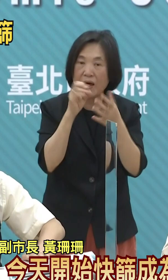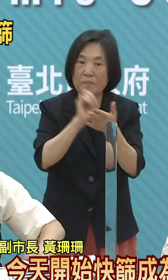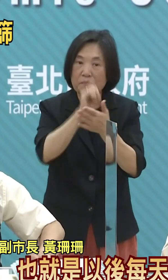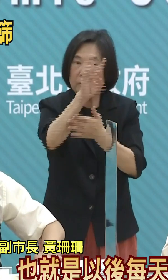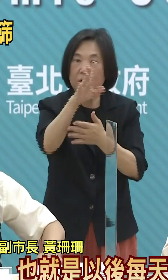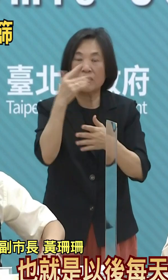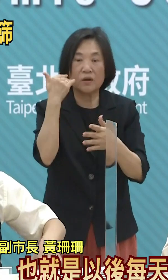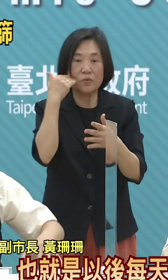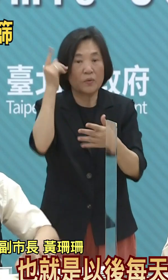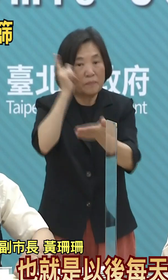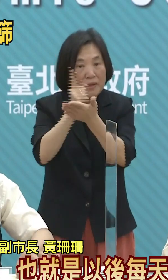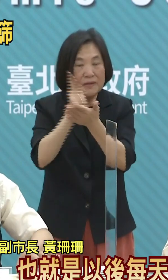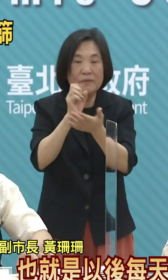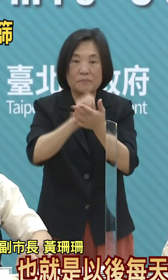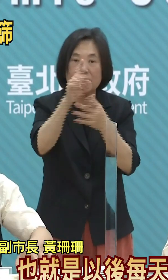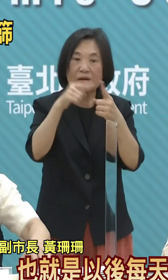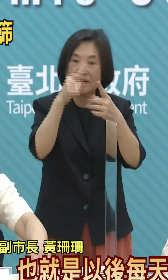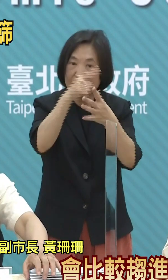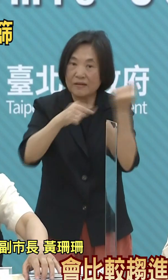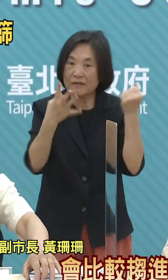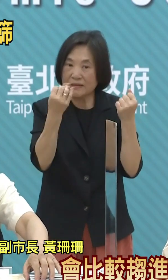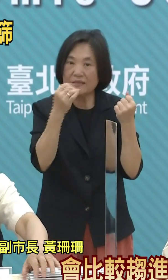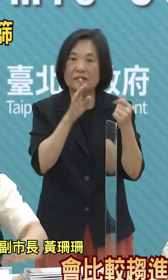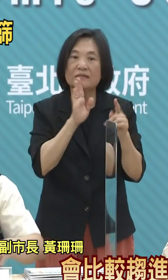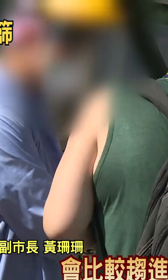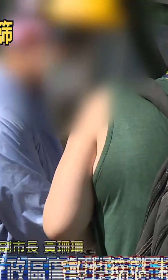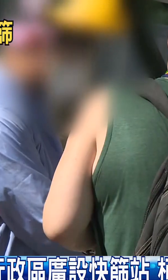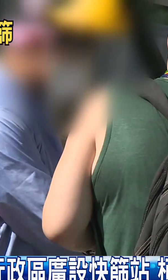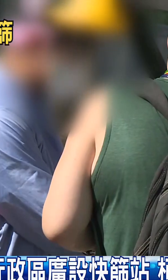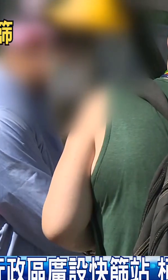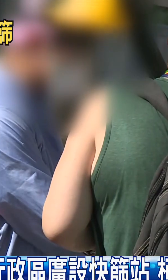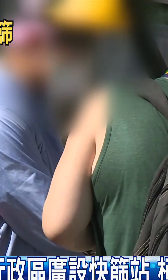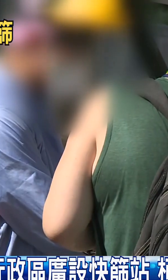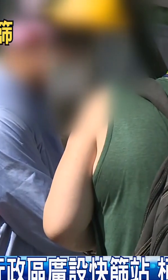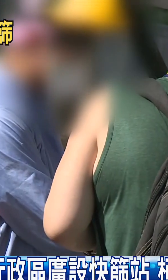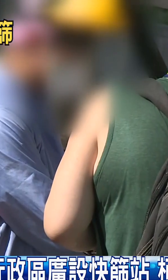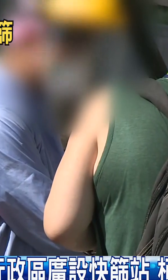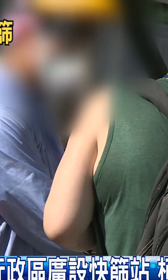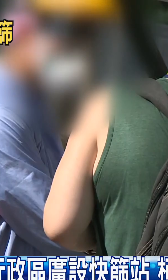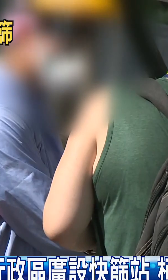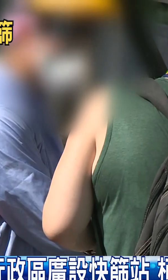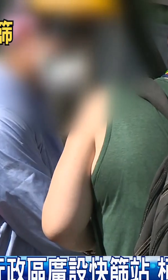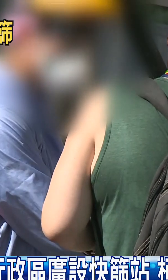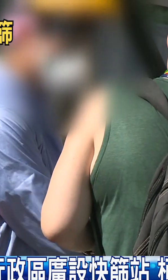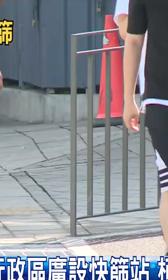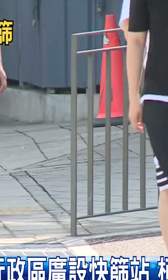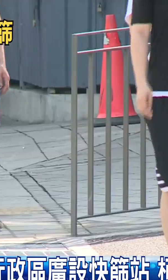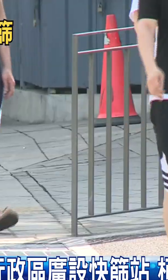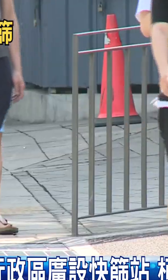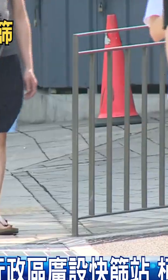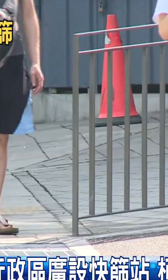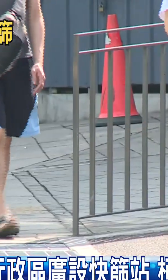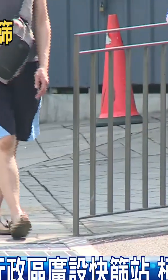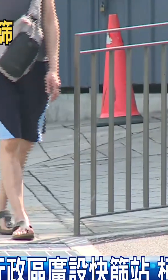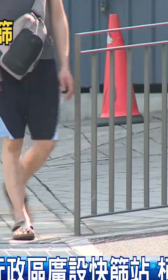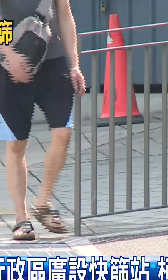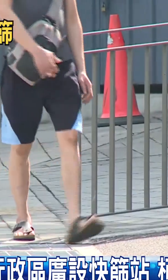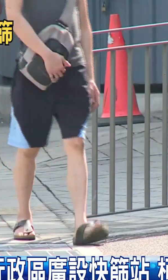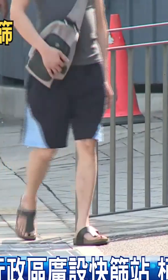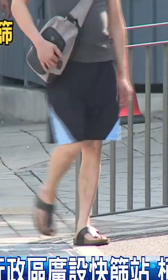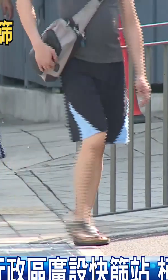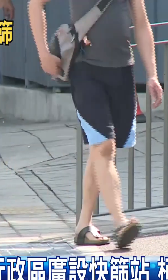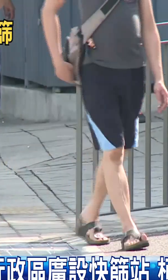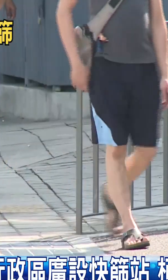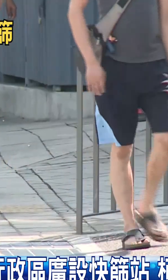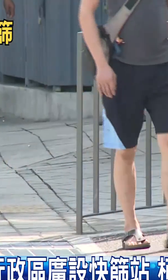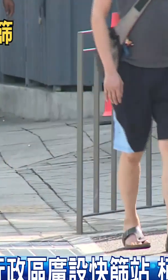就是以后每天通报的数字会比较趋近于真实。 强调广设快筛站后，中央公布的确诊数将不再跟不上